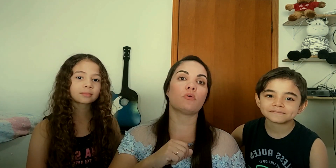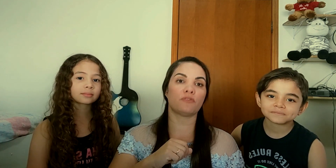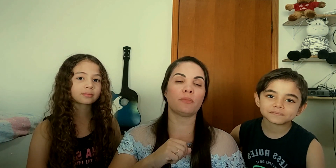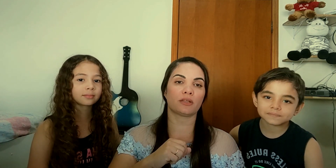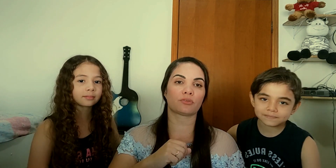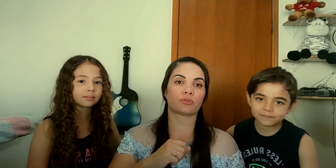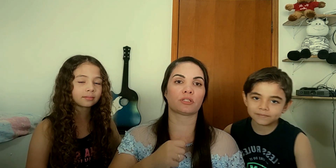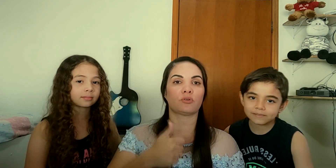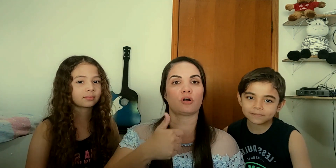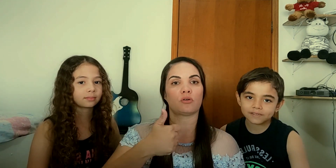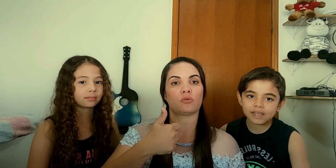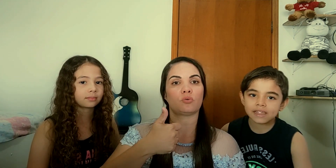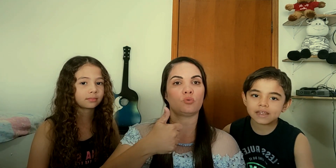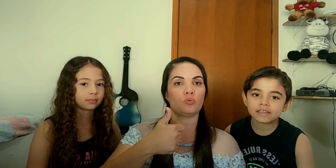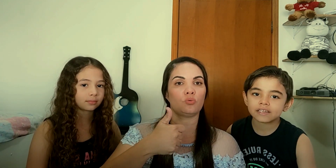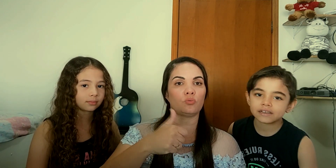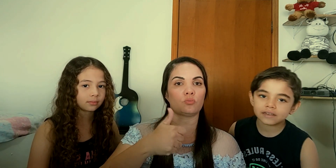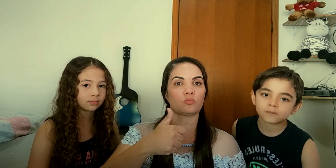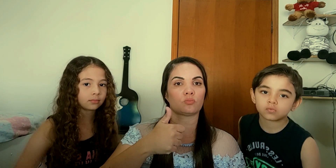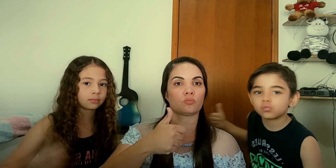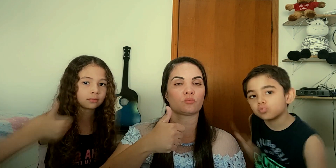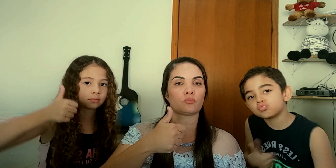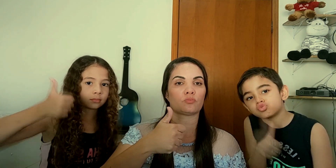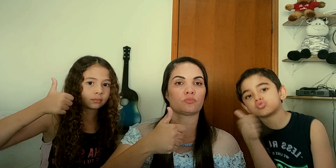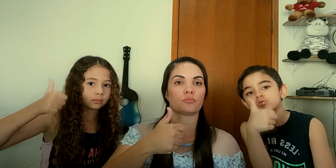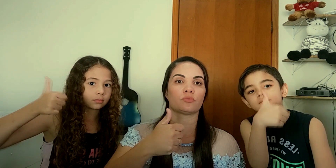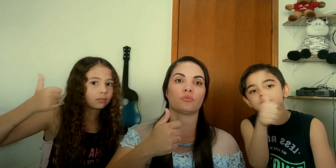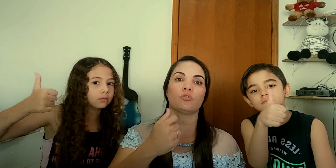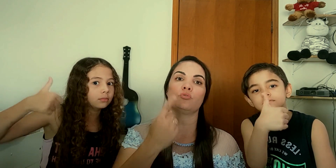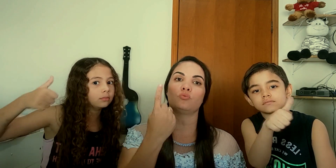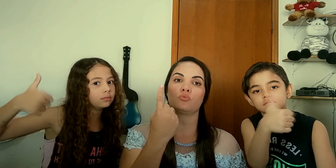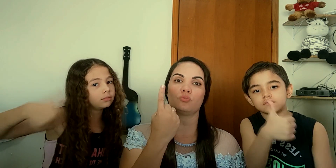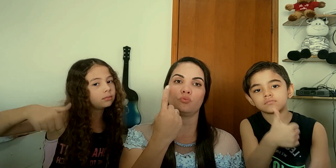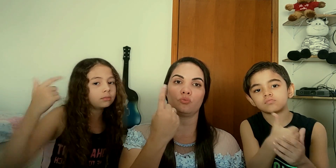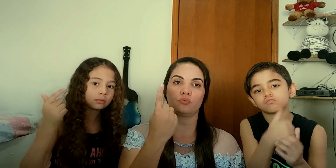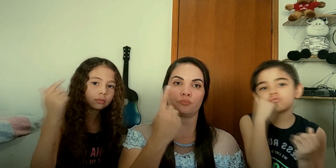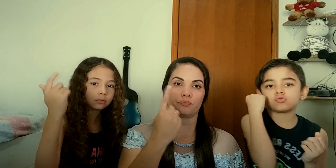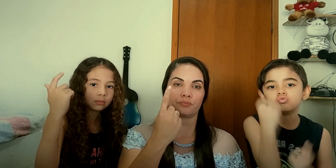movimento. Então, ó. Então, Um. Um. Ou um. Um.